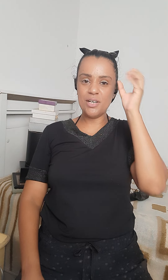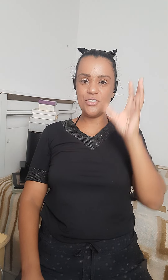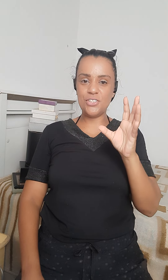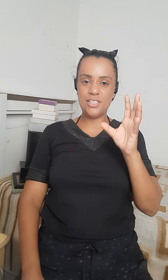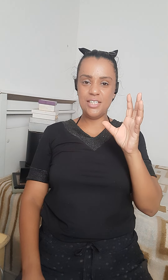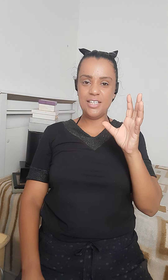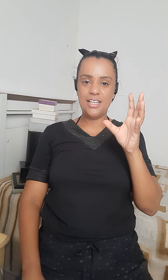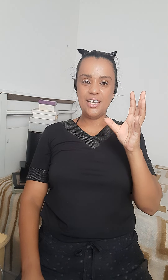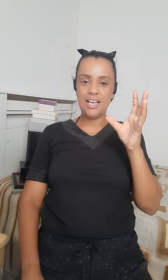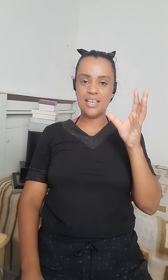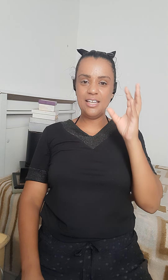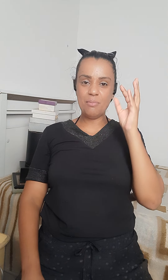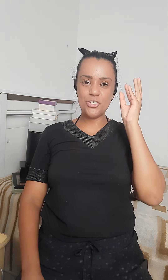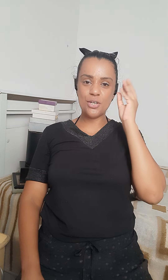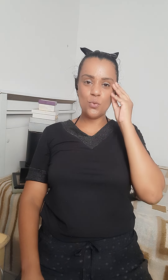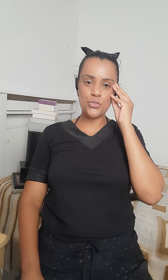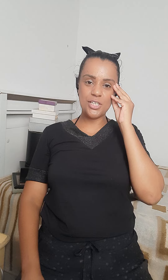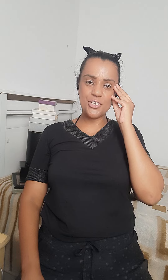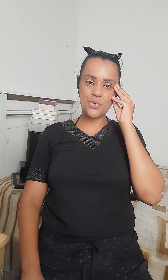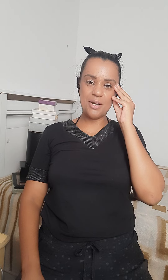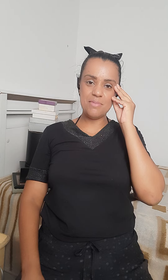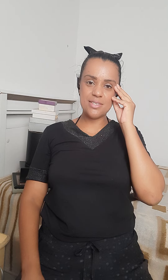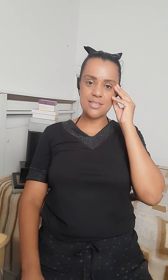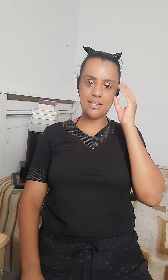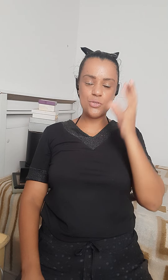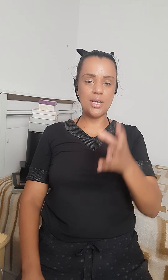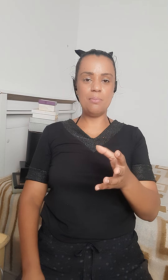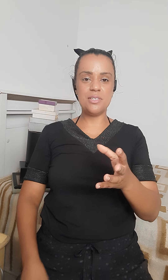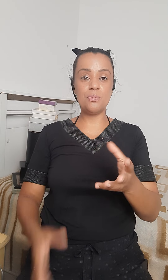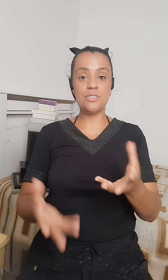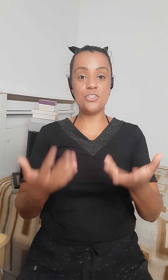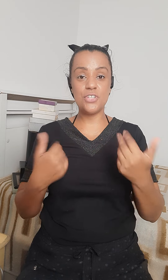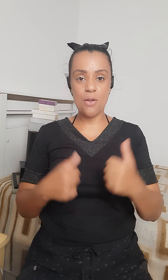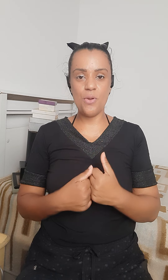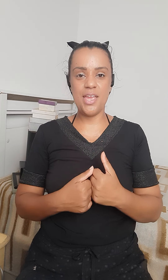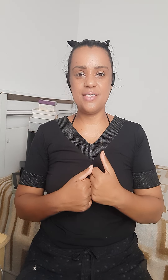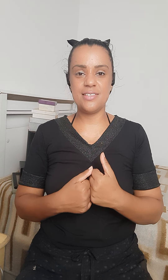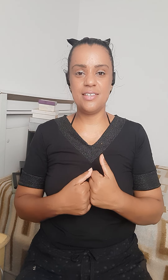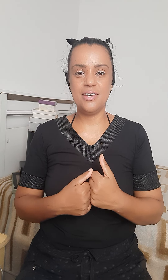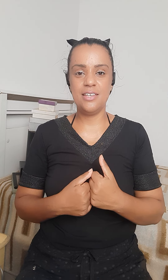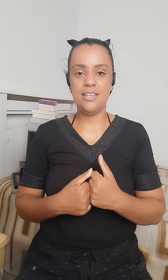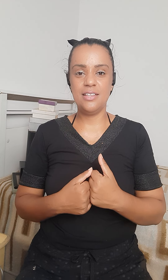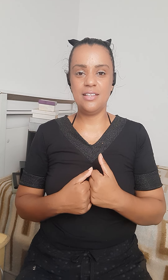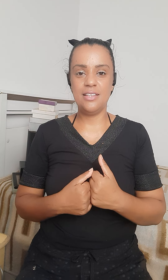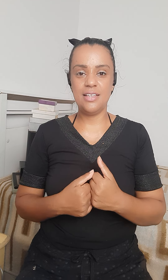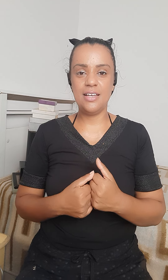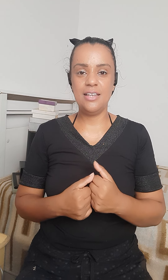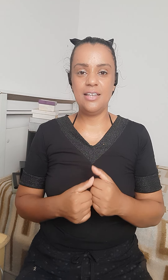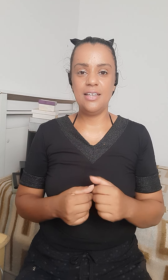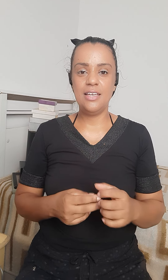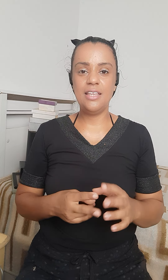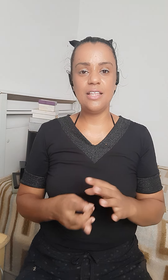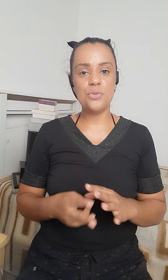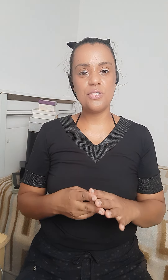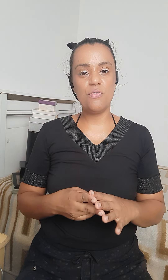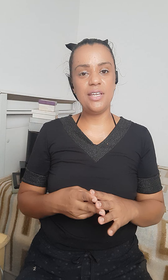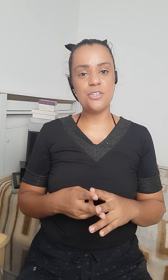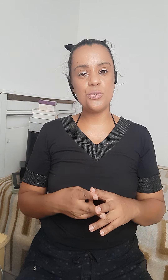imagem acústica na sua cabeça, porque você já conhece, tá? Então são